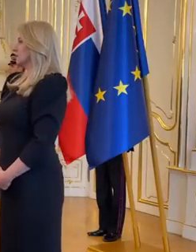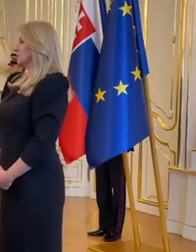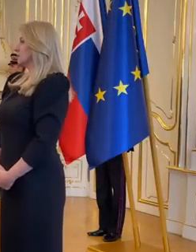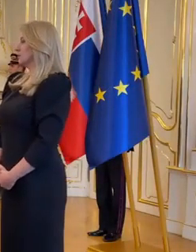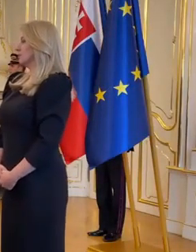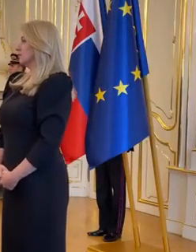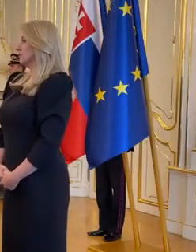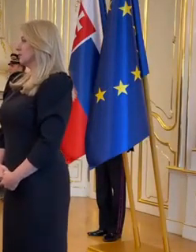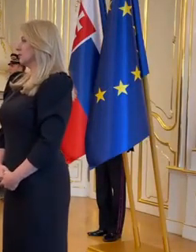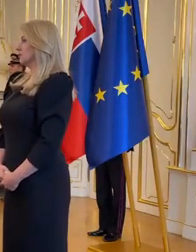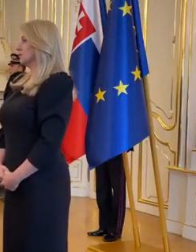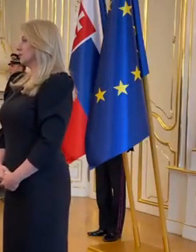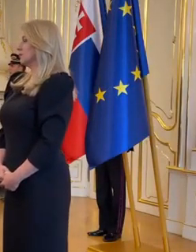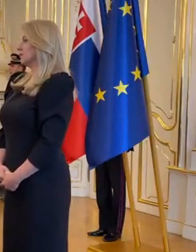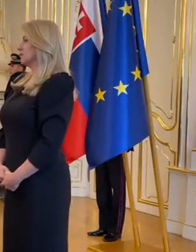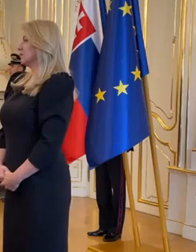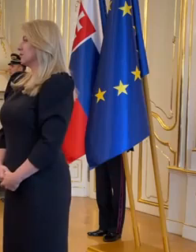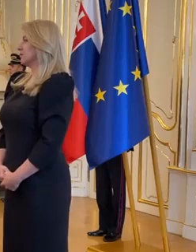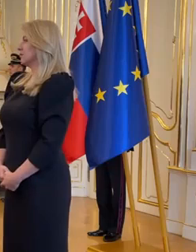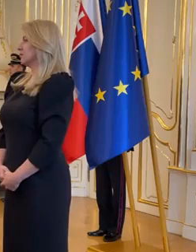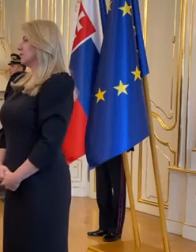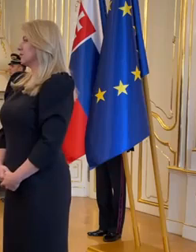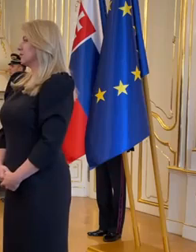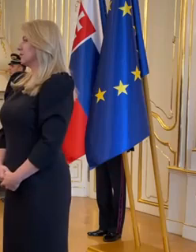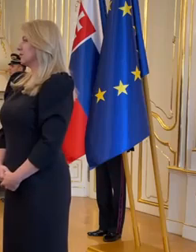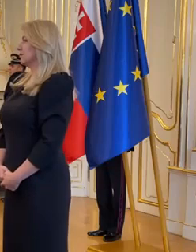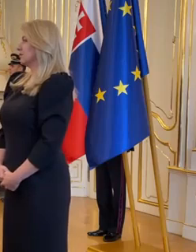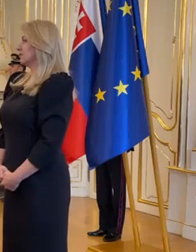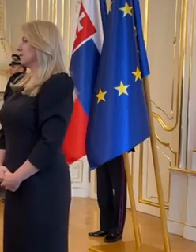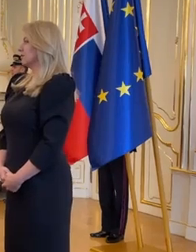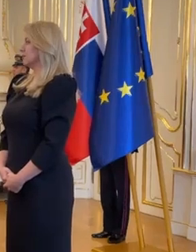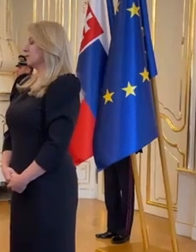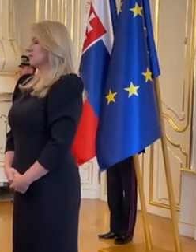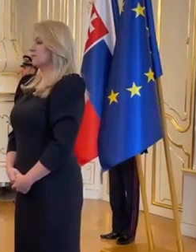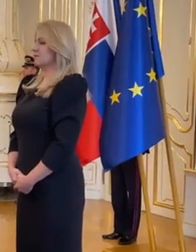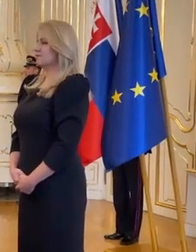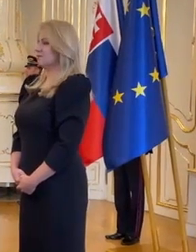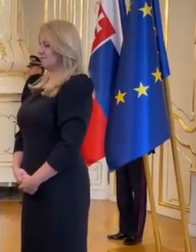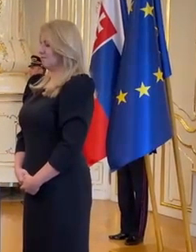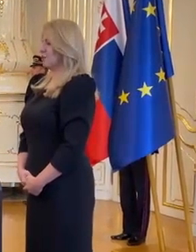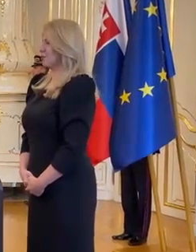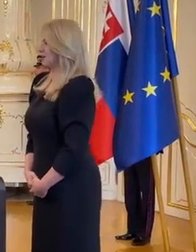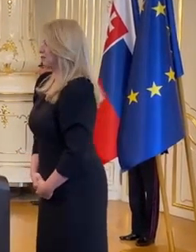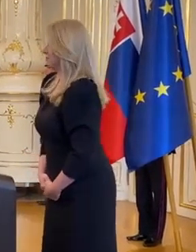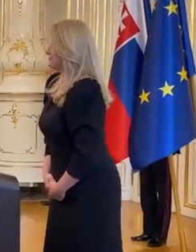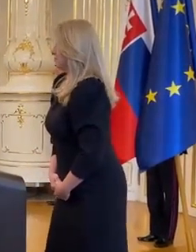ukončený. V mene prezidentky si vás dovolím pozvať na krátke stretnutie do prijímacieho salóna.